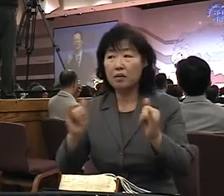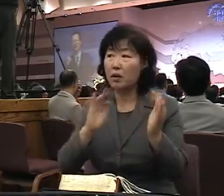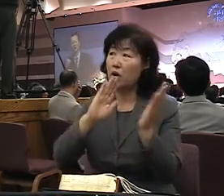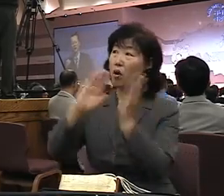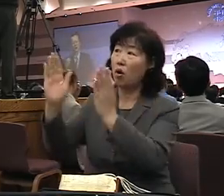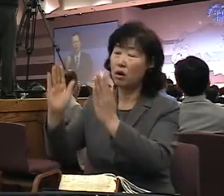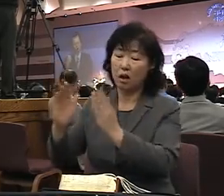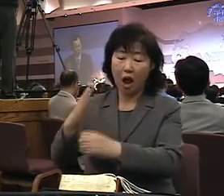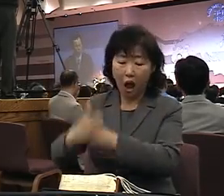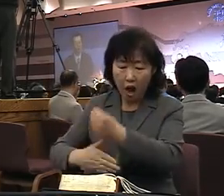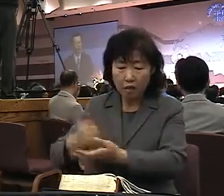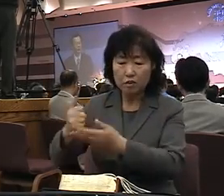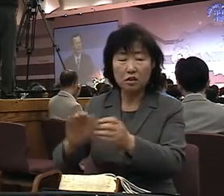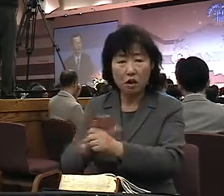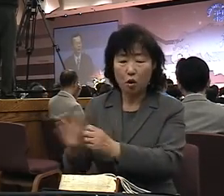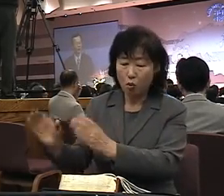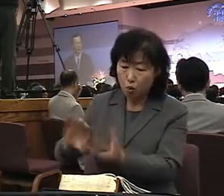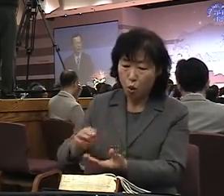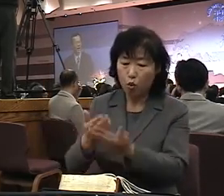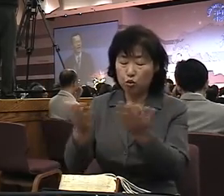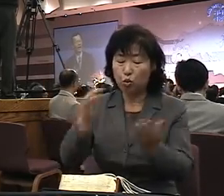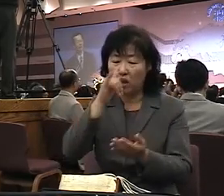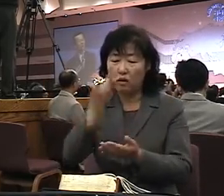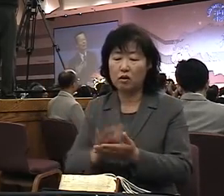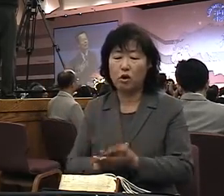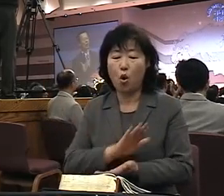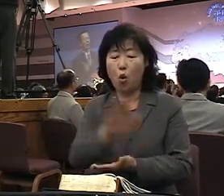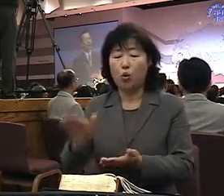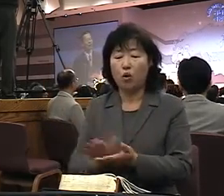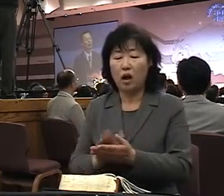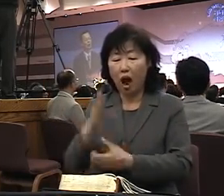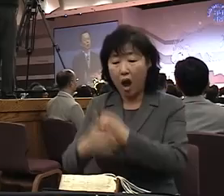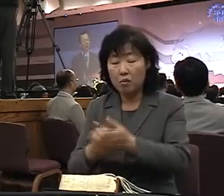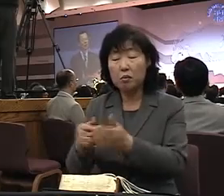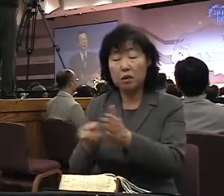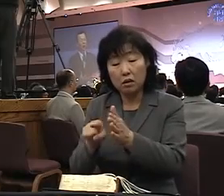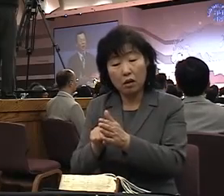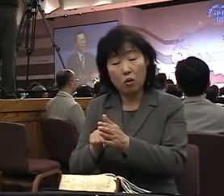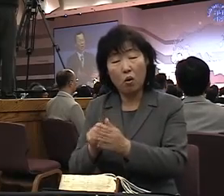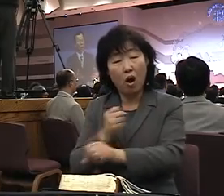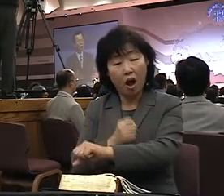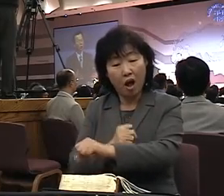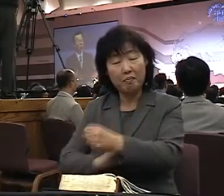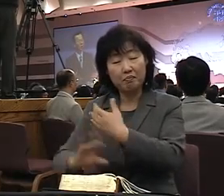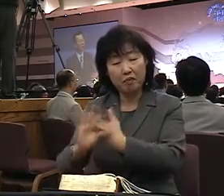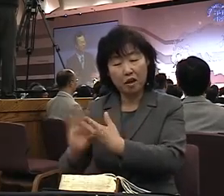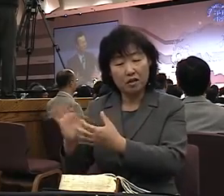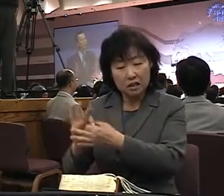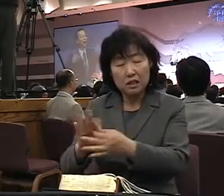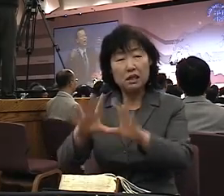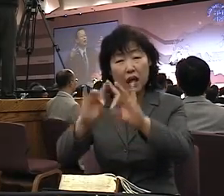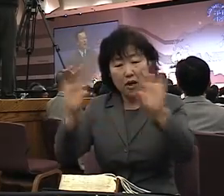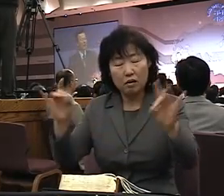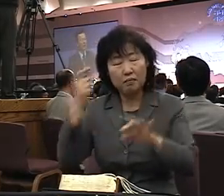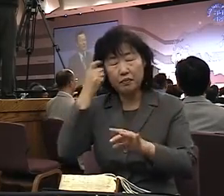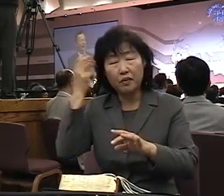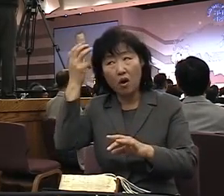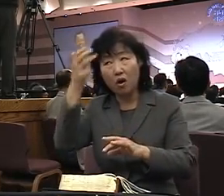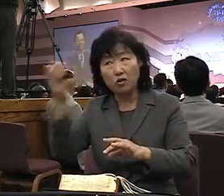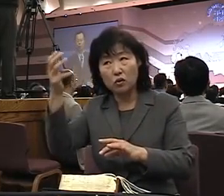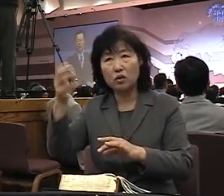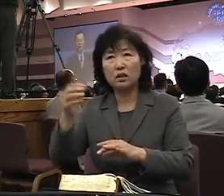하나님께서는 사랑을 부어주시고 있고 우리가 하나님을 믿노라고 하면서도 때때로 영적으로 음란한